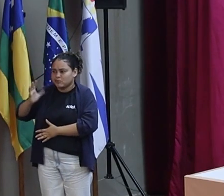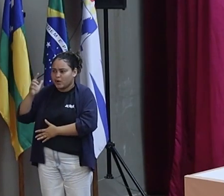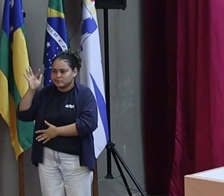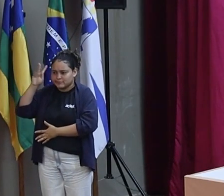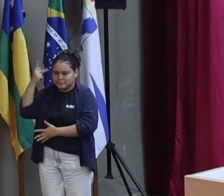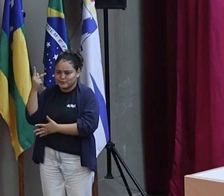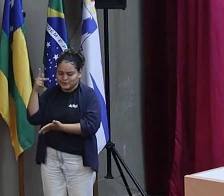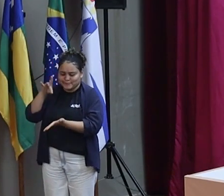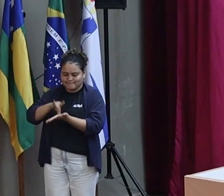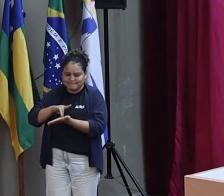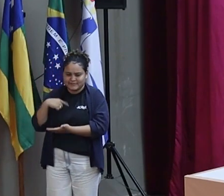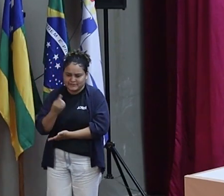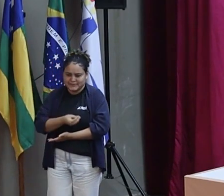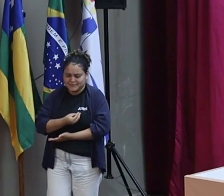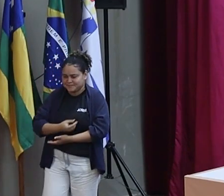vida? Obrigado.